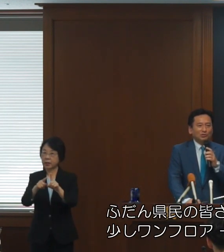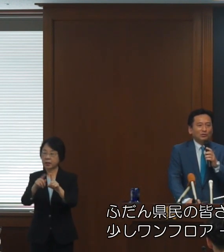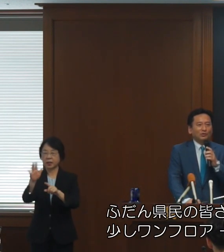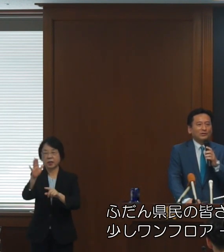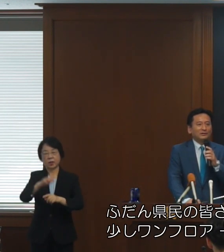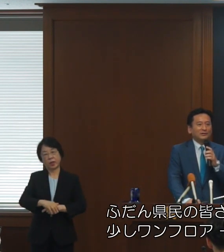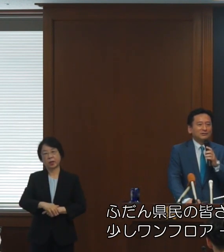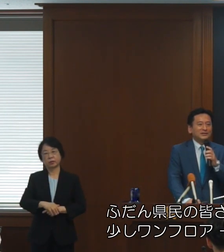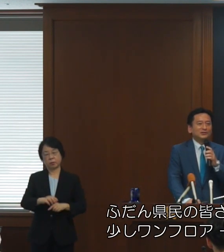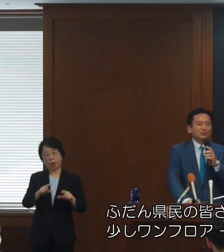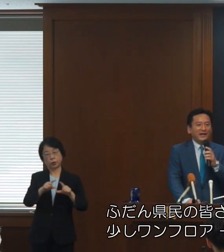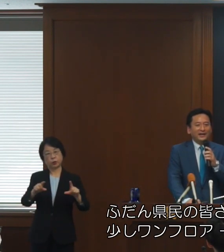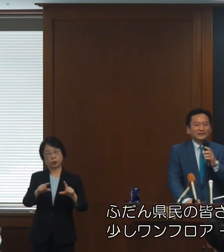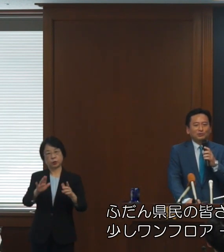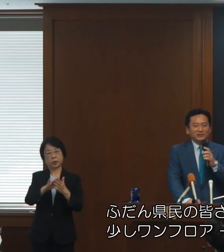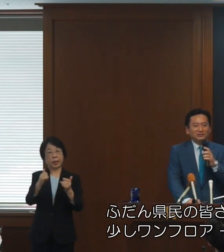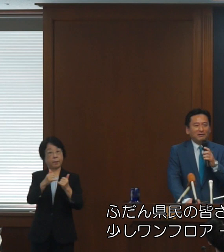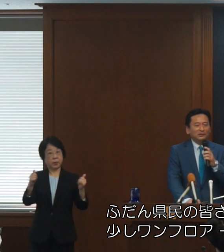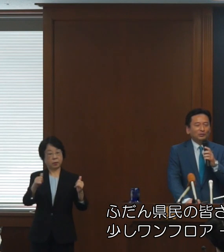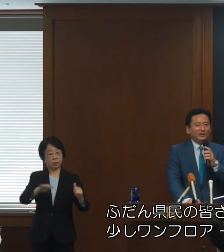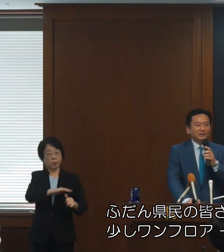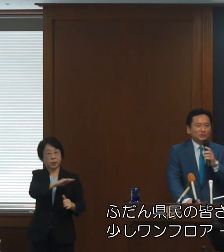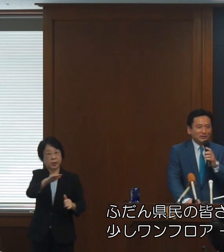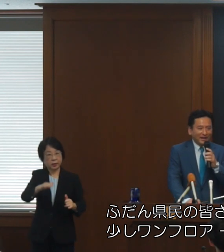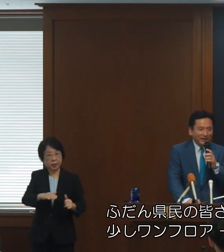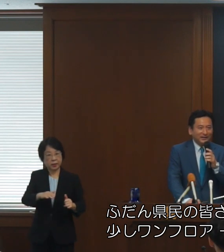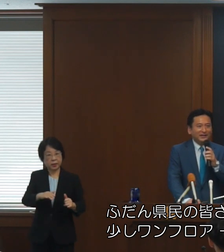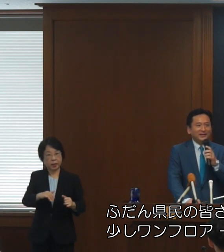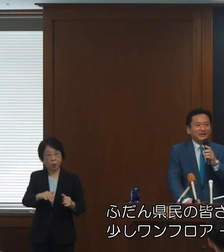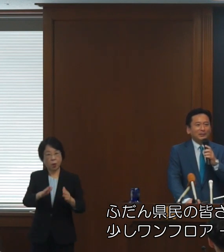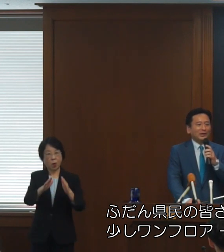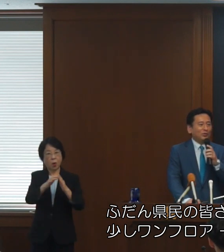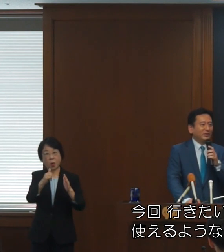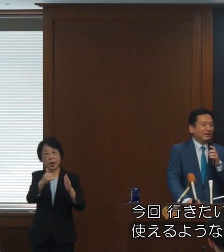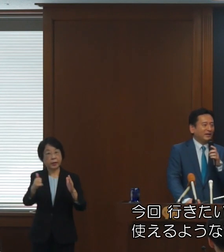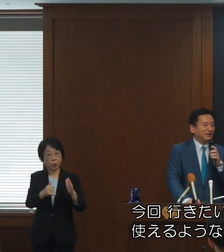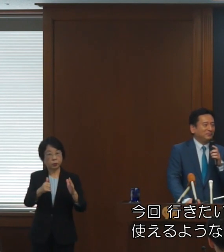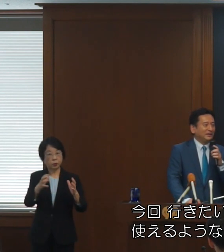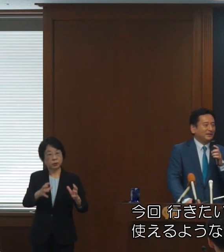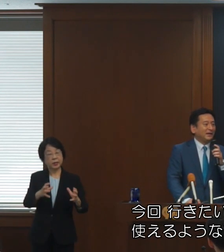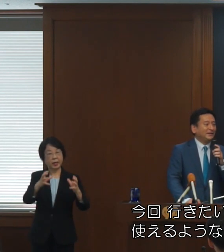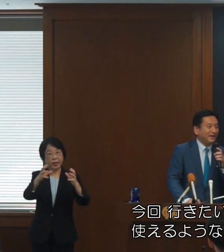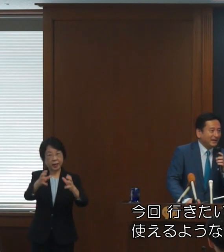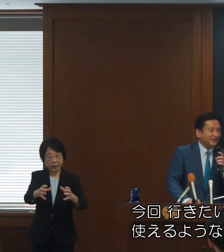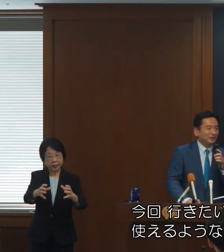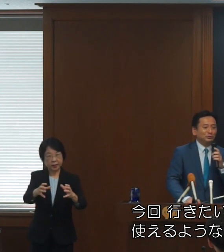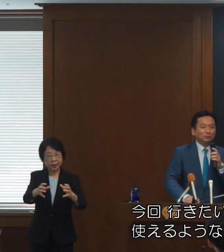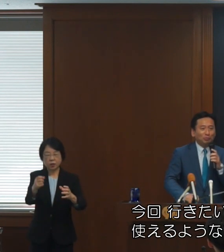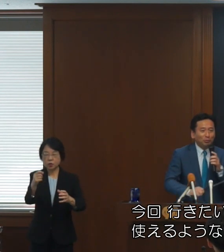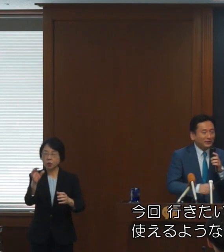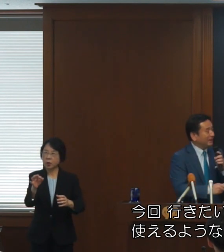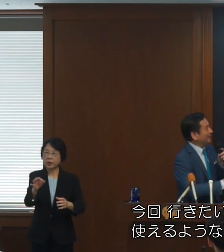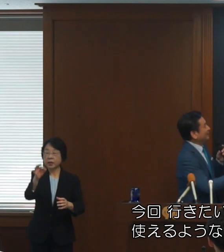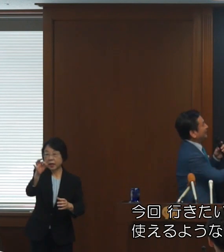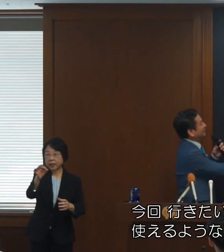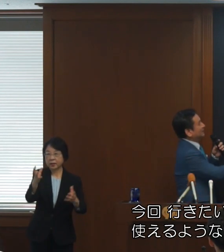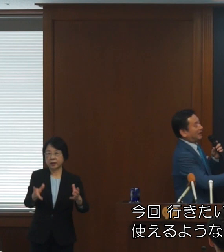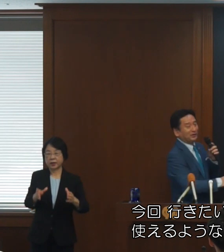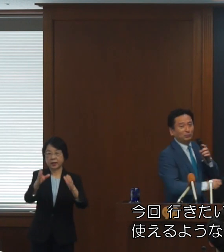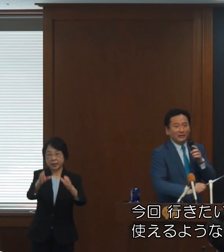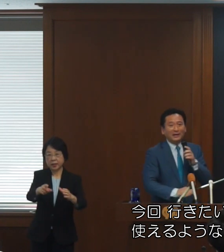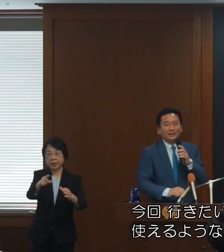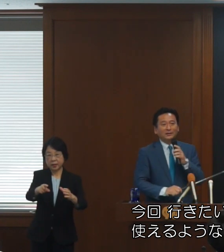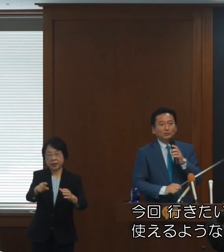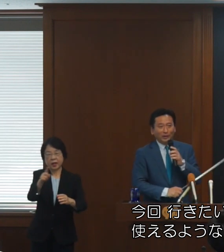もちょっとこうあの親族で少しワンフロア1つ高いレベルで今回やっていきたいねなんていうところに